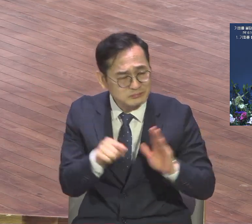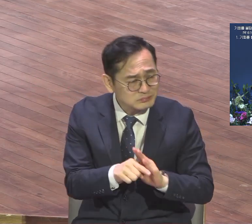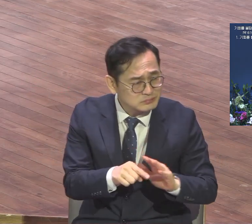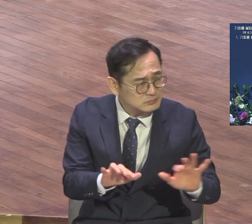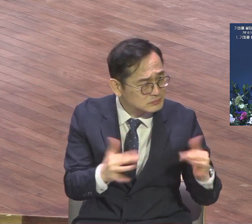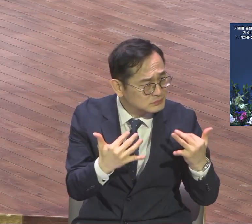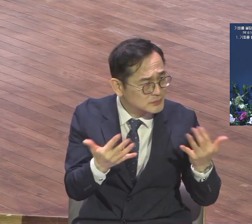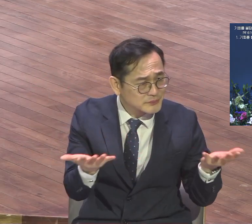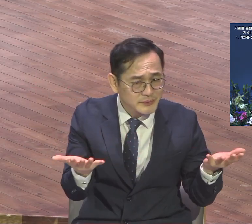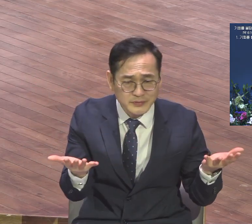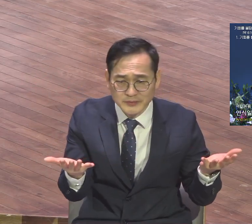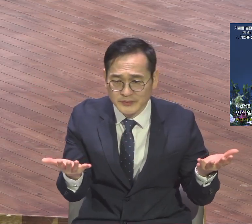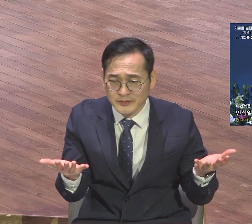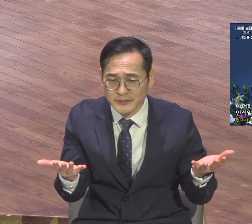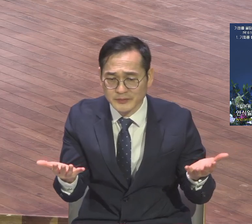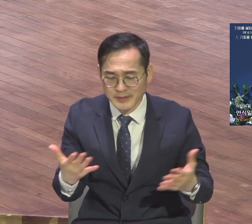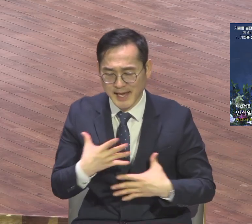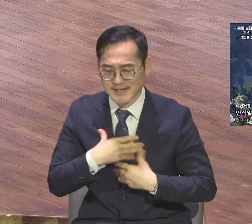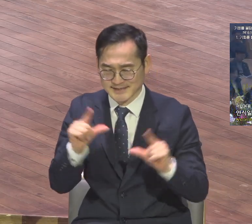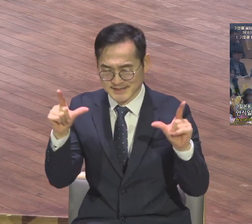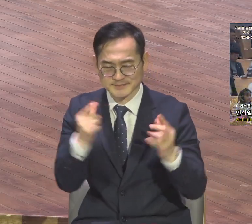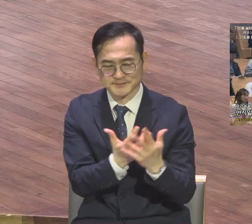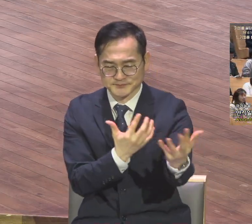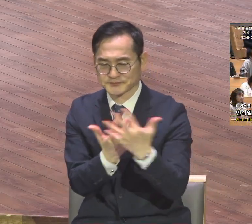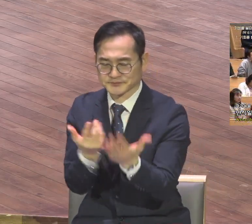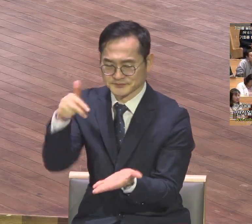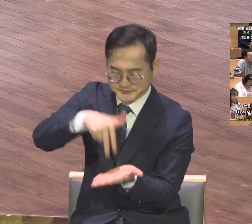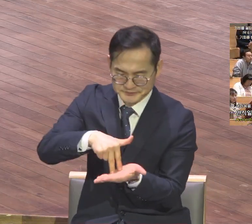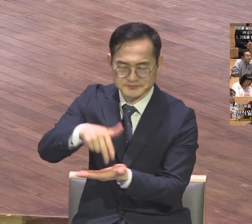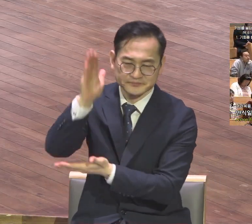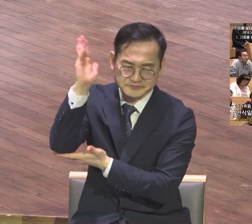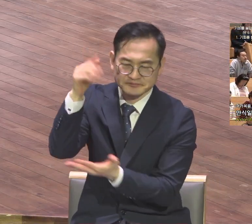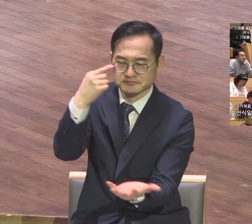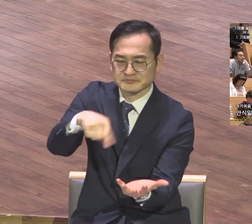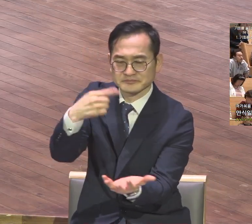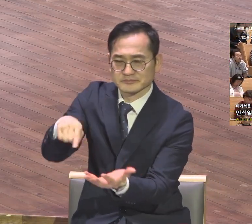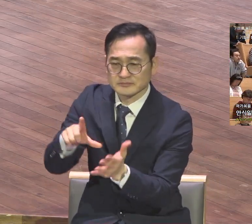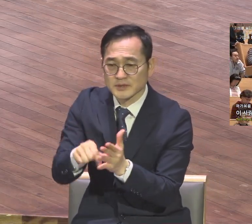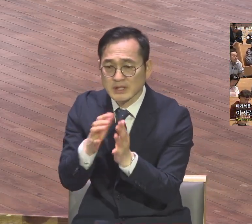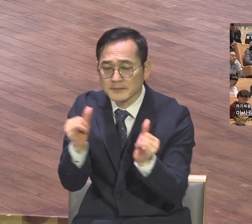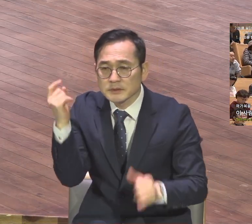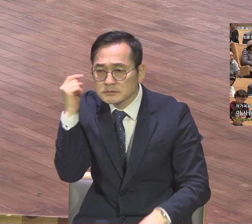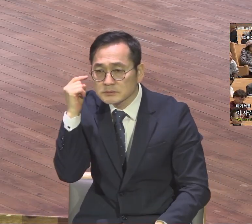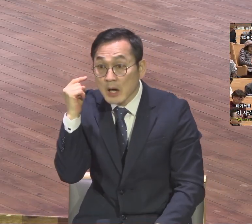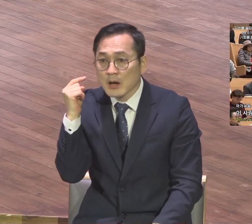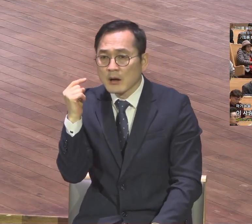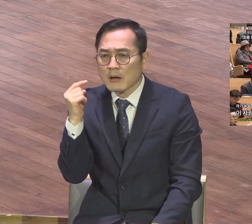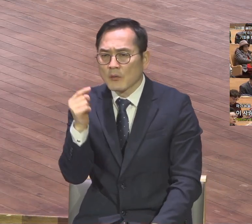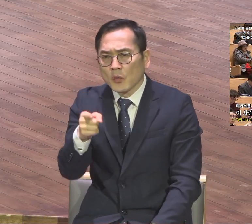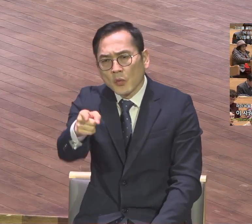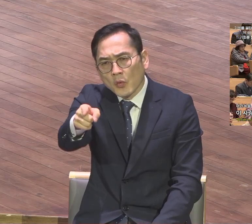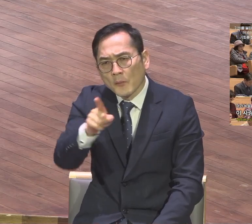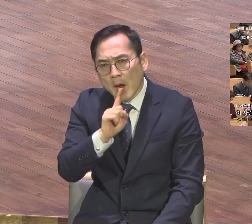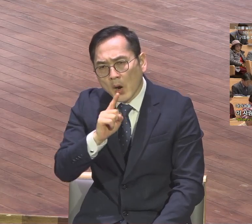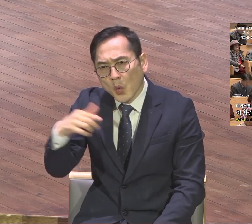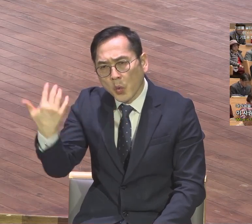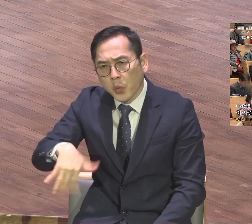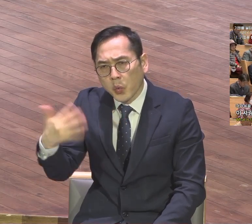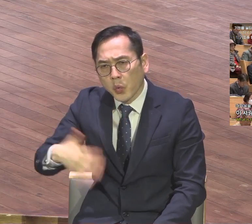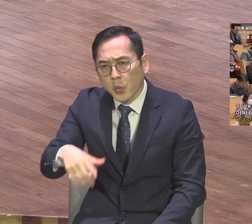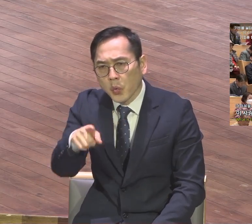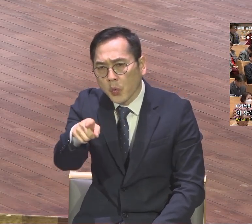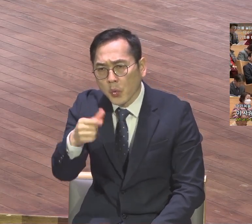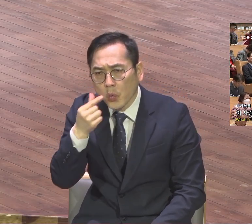2절입니다. 안식일이 되어 회당에서 가르치시니 많은 사람이 듣고 놀라 이르되 이 사람이 어디서 이런 것을